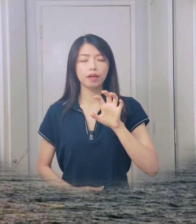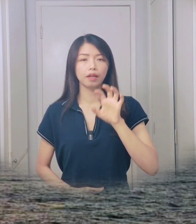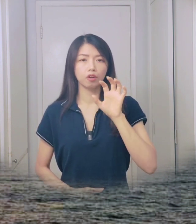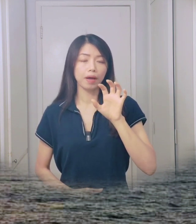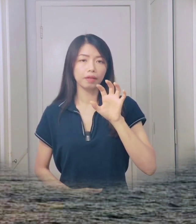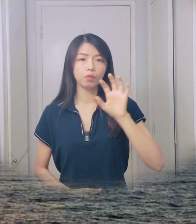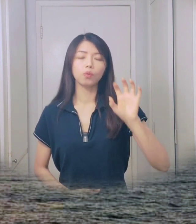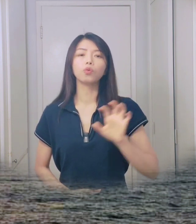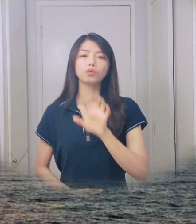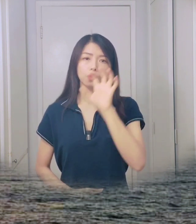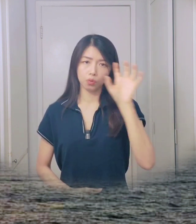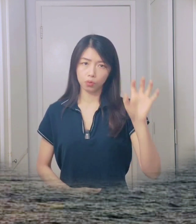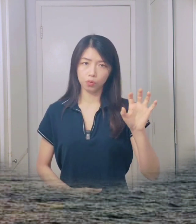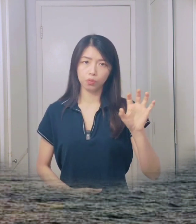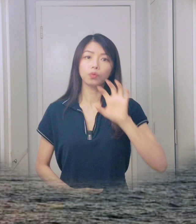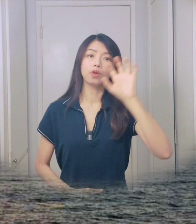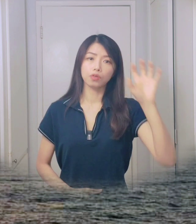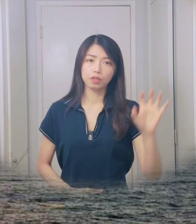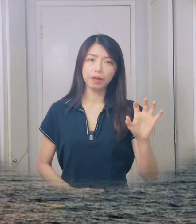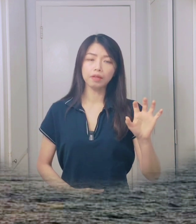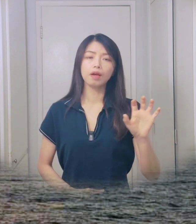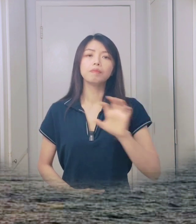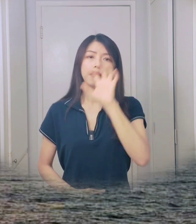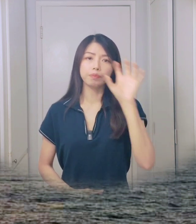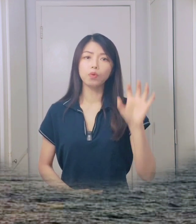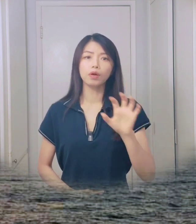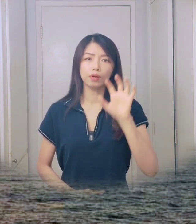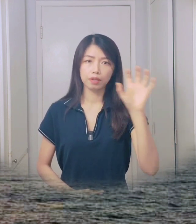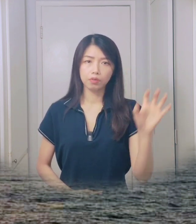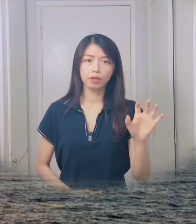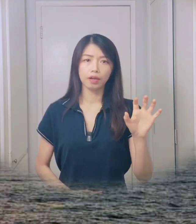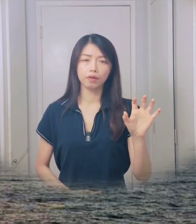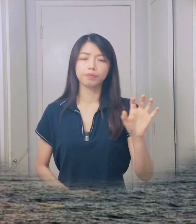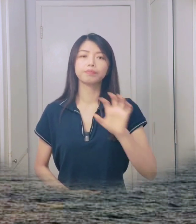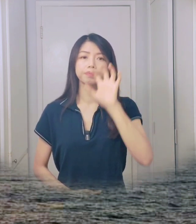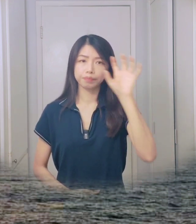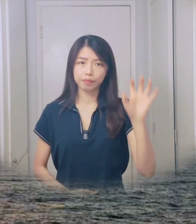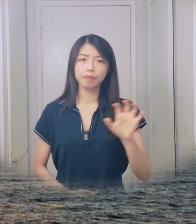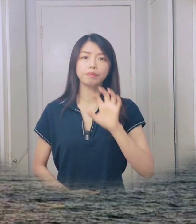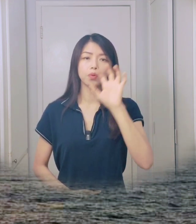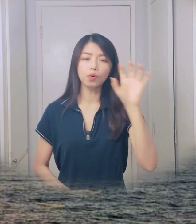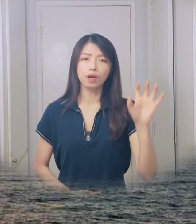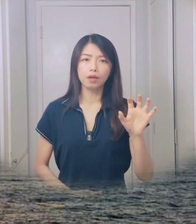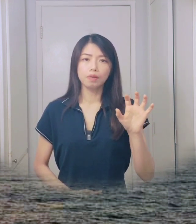됩니다. 이걸 반대로 오른쪽으로 돌려주시면 반복이라고 하는 데의 수어가 돼요.